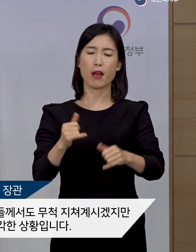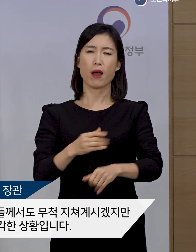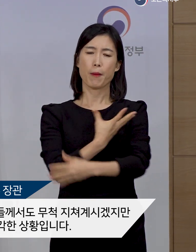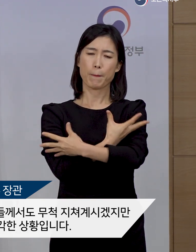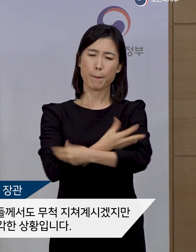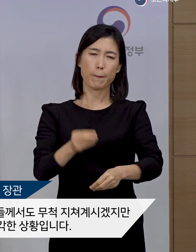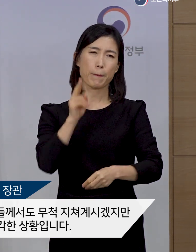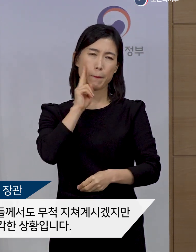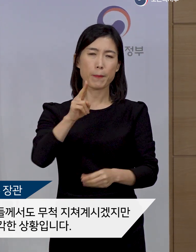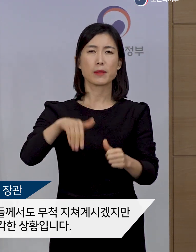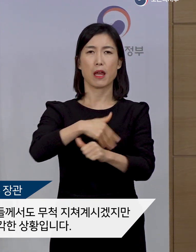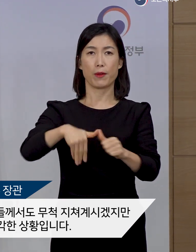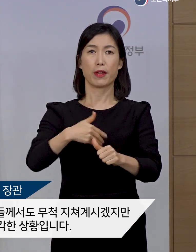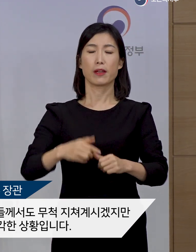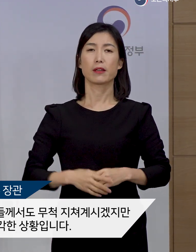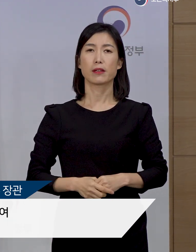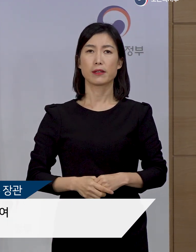심각한 상황입니다.